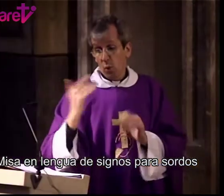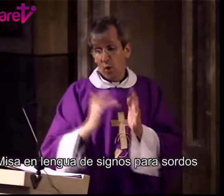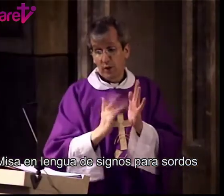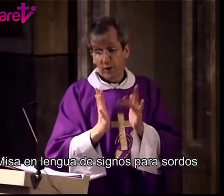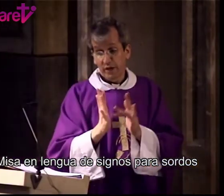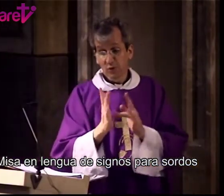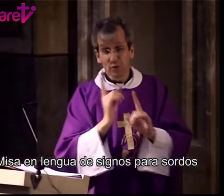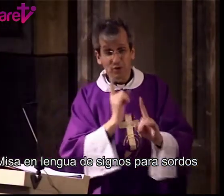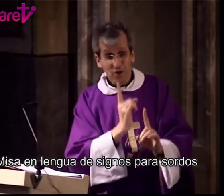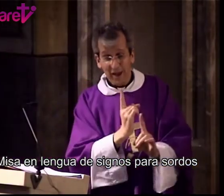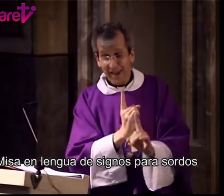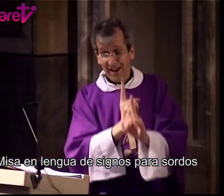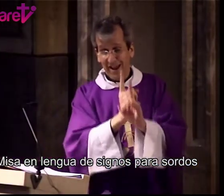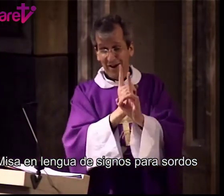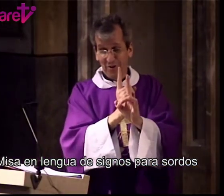Cuando Jesús encontró,